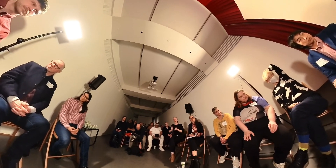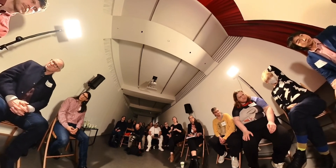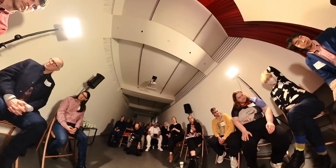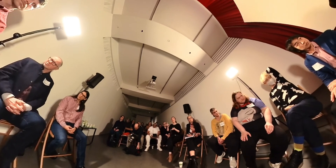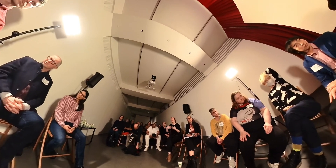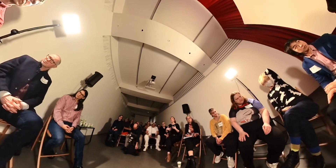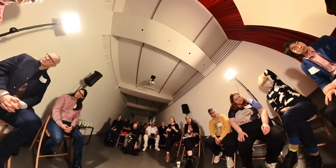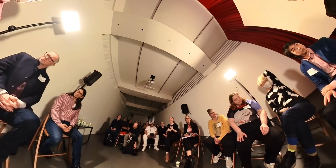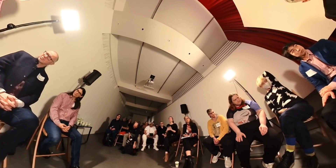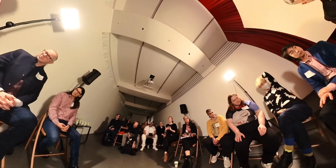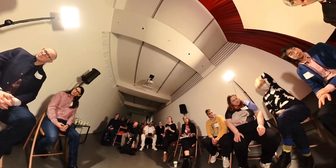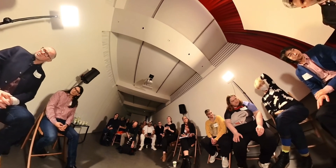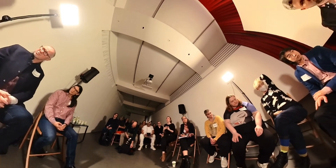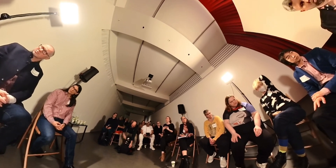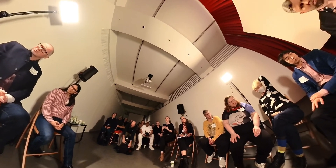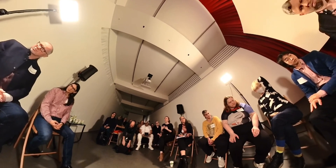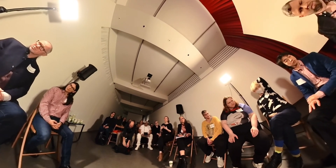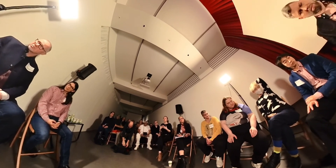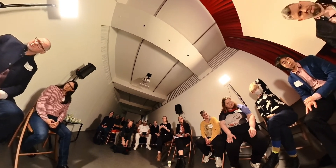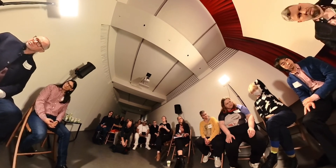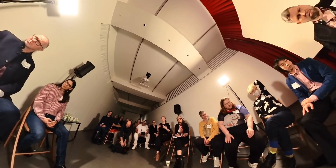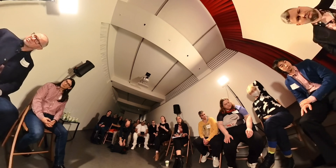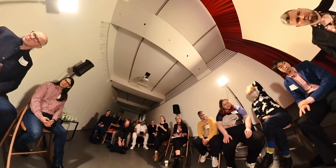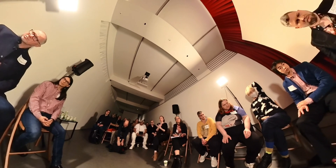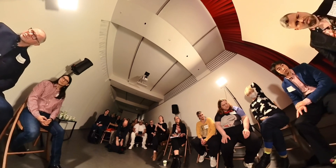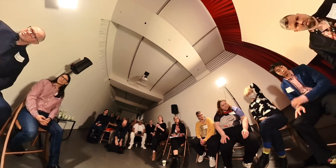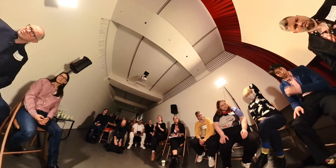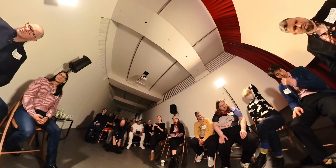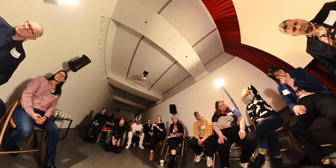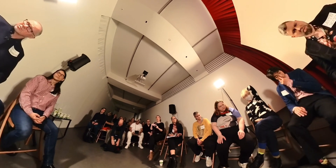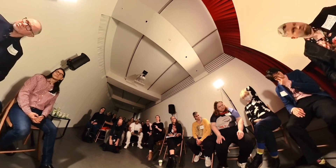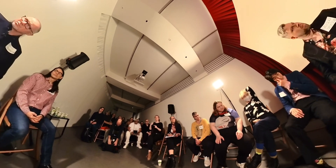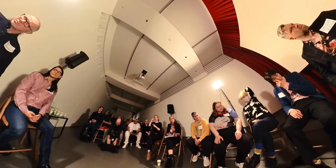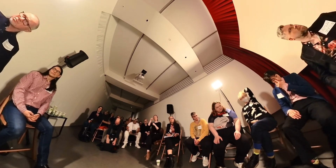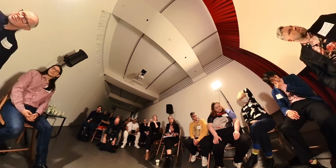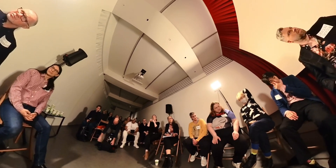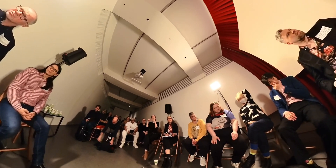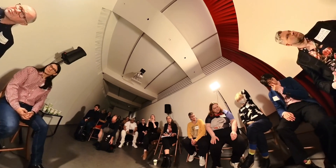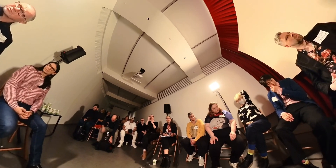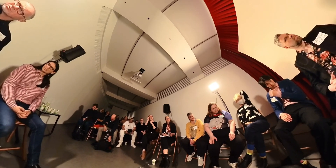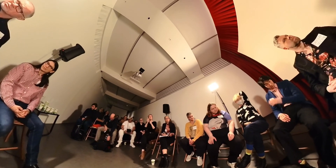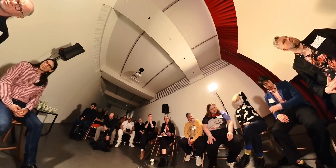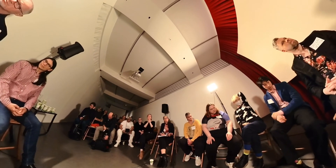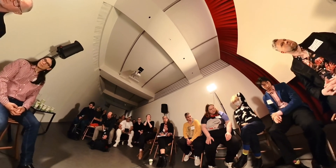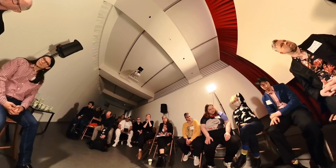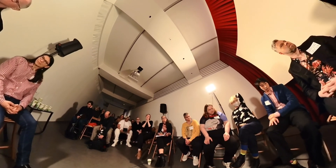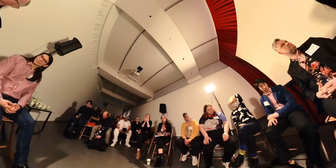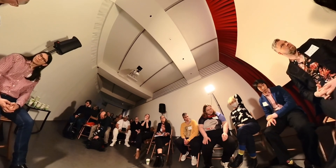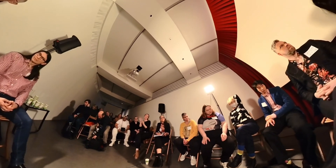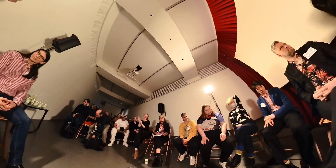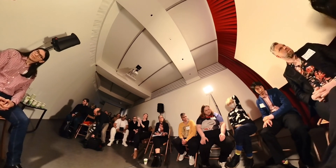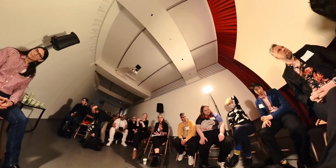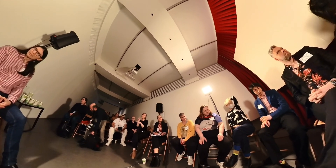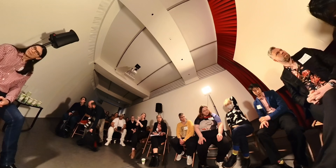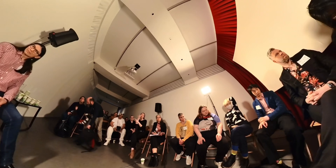velký rozdíl mezi tím, jak jsme kdysi přesvědčovali ministerstvo kultury, že vlastně my musíme urobiť výstavu romským umelcom například